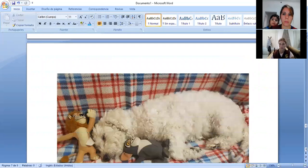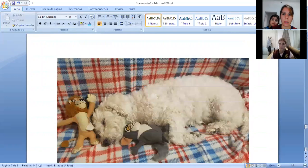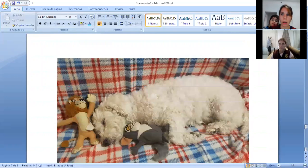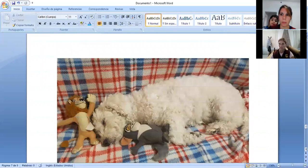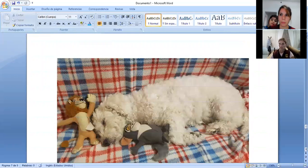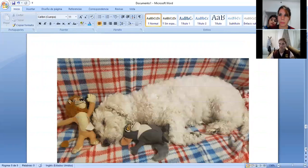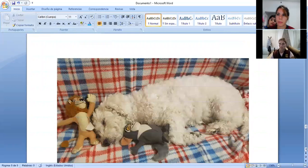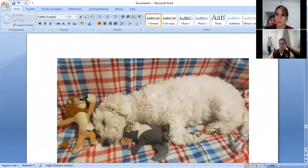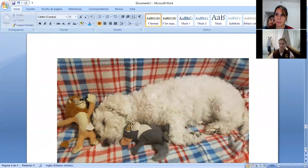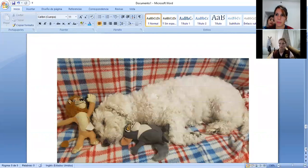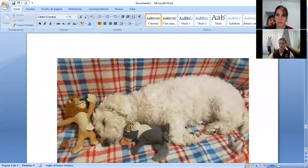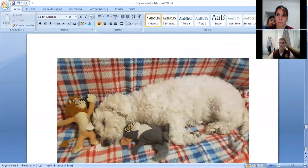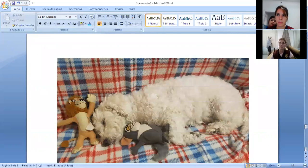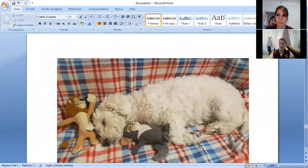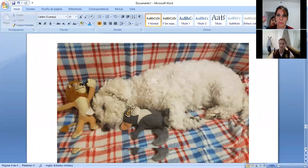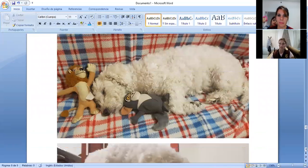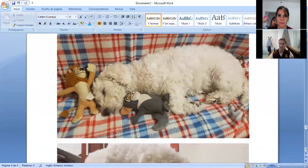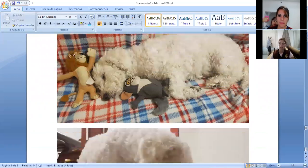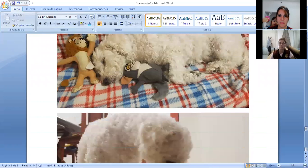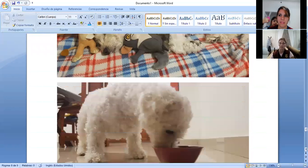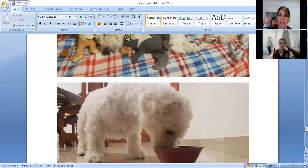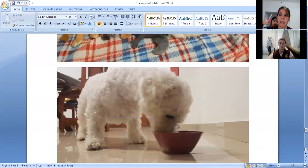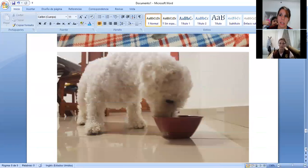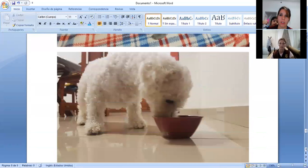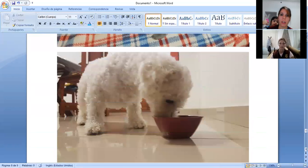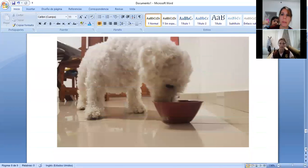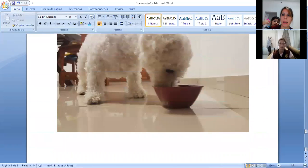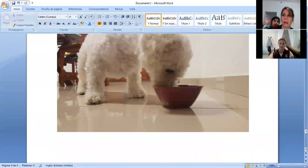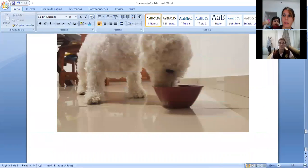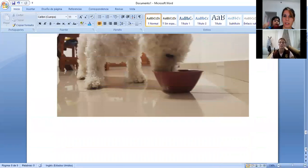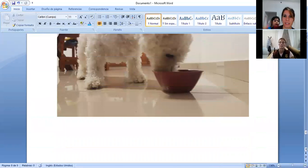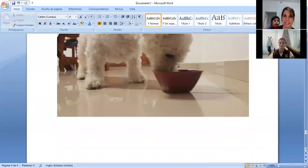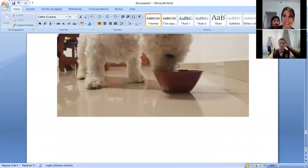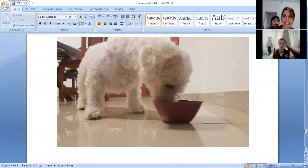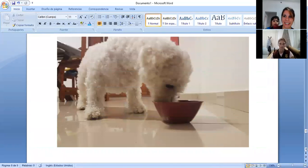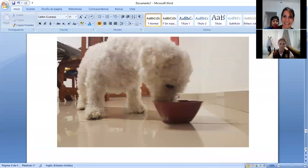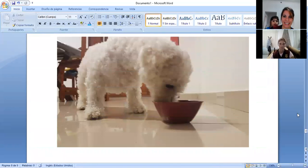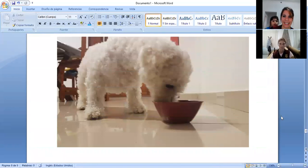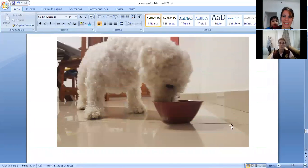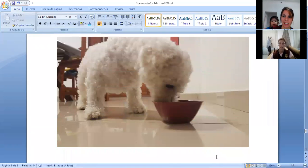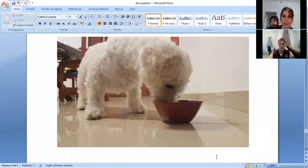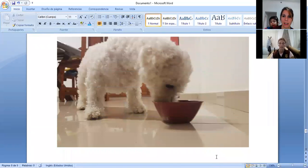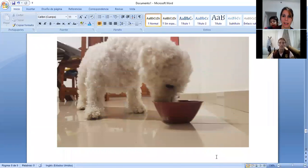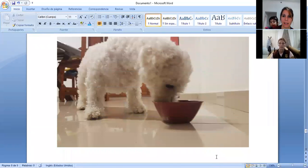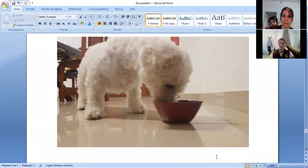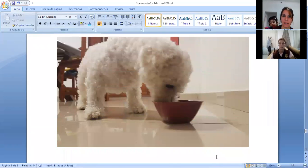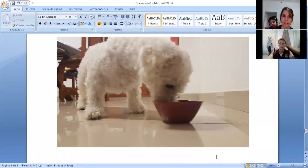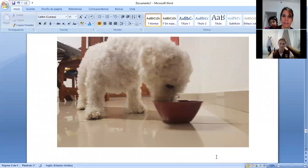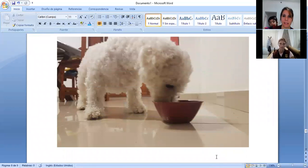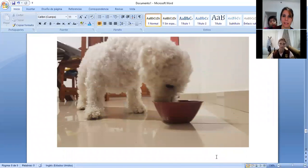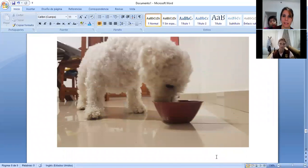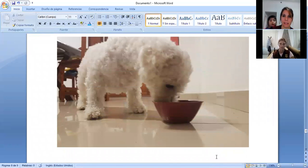Claro, tal cual. ¿Vos con qué la bañás también? Sí, yo también la baño. Sí. Ahí